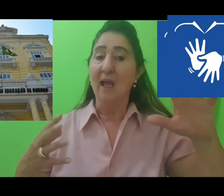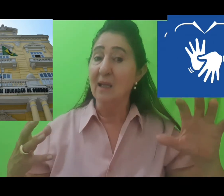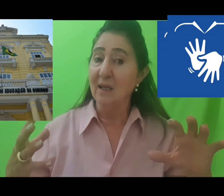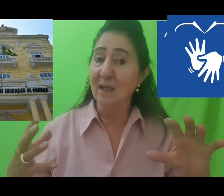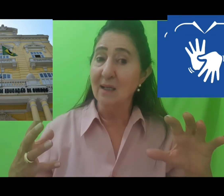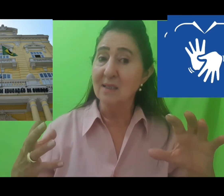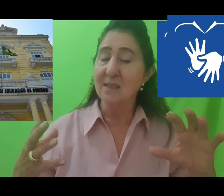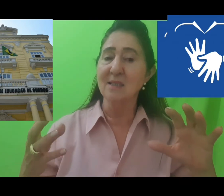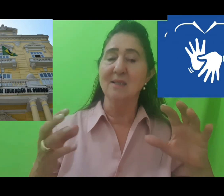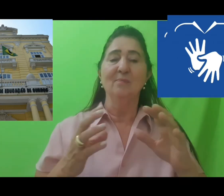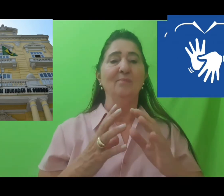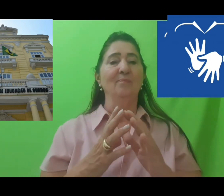técnicas,